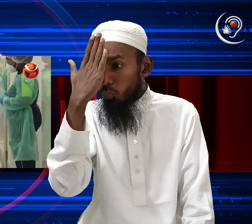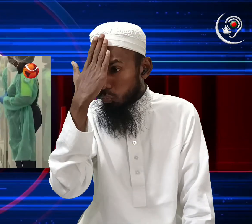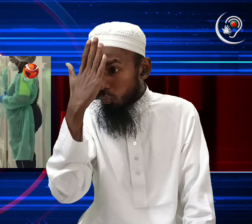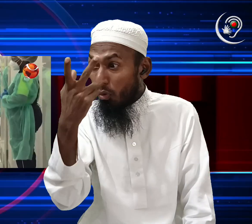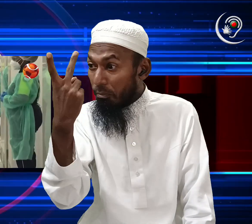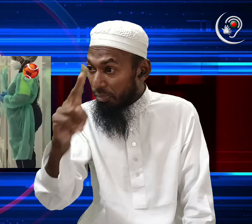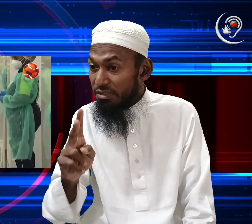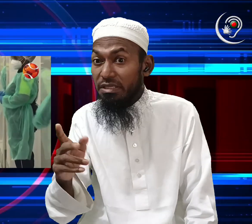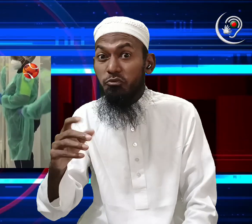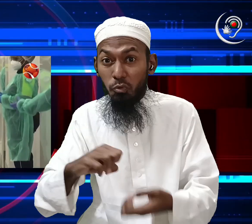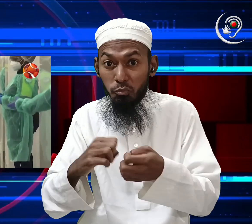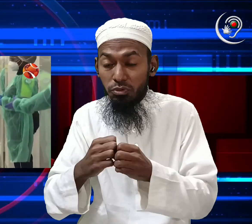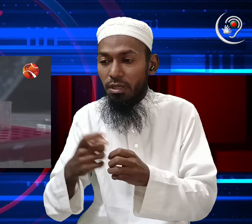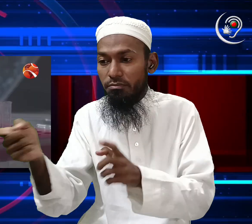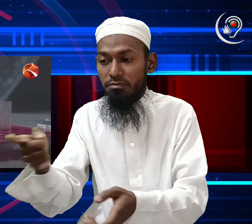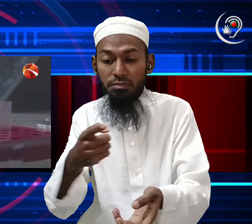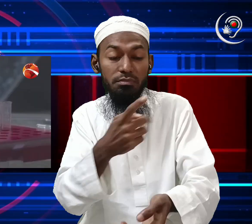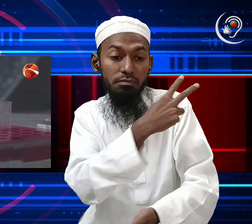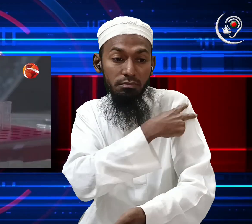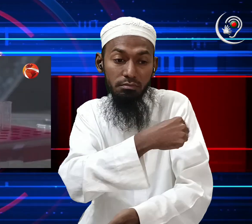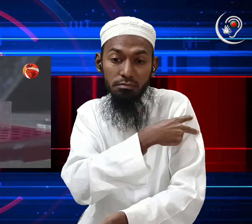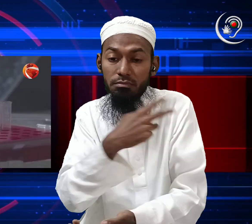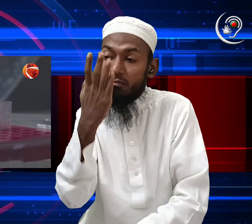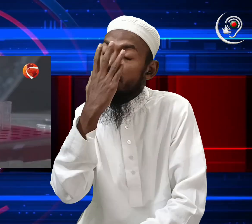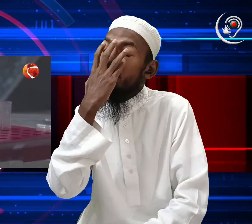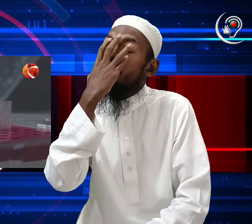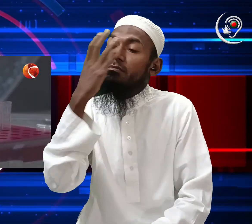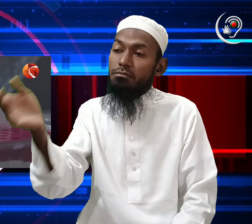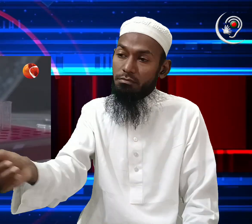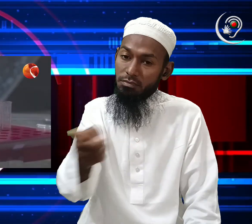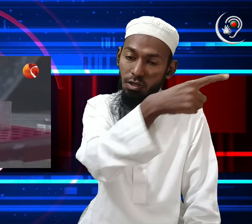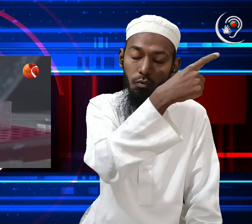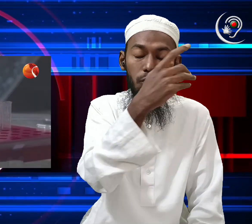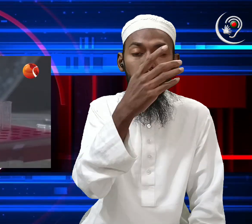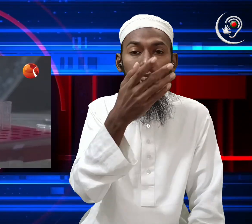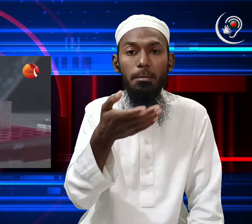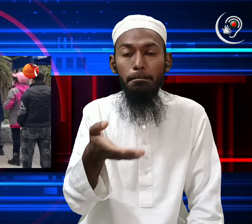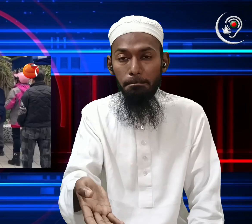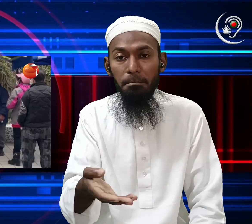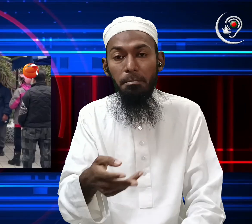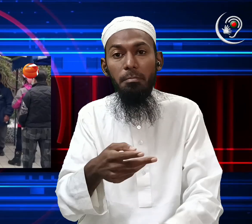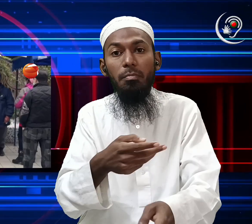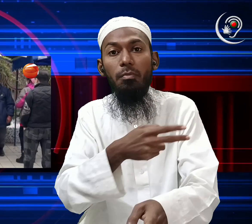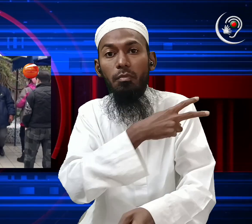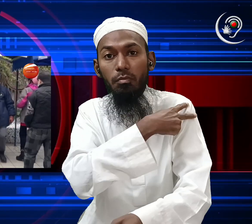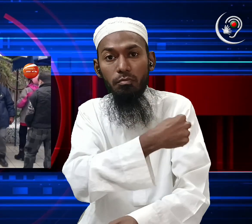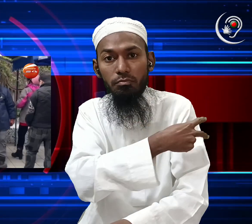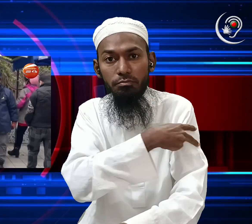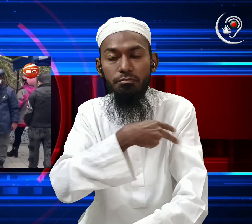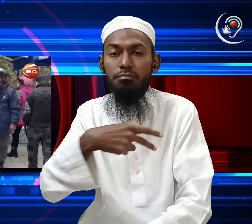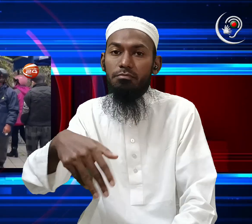পারে এবং অক্সিজেন থেরাপি বা মেকানিক্যাল ভেন্টিলেশন প্রয়োজন হতে পারে।